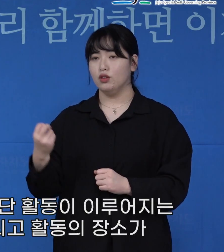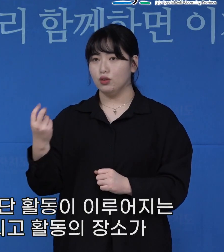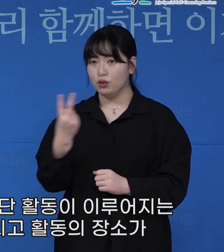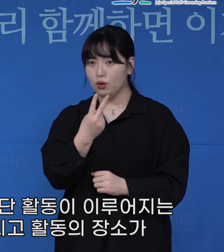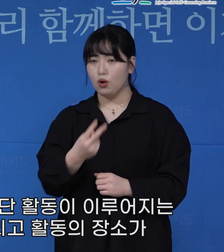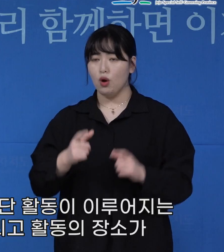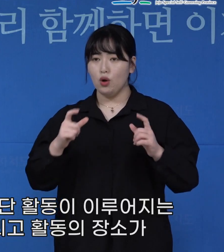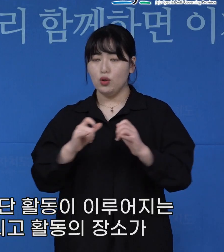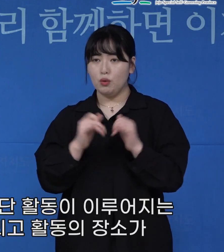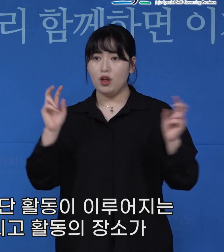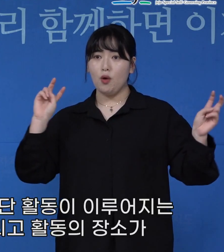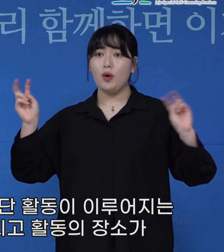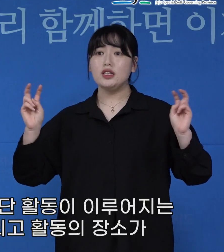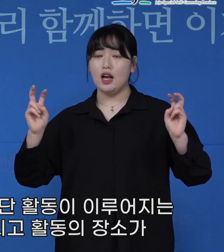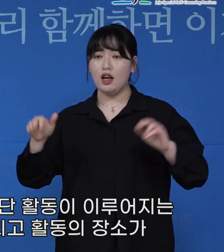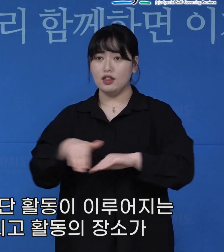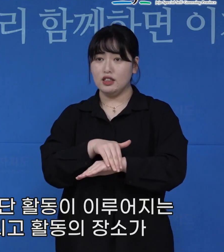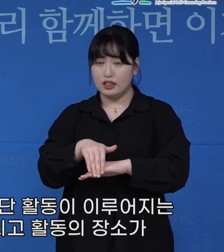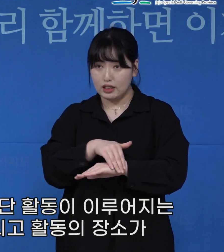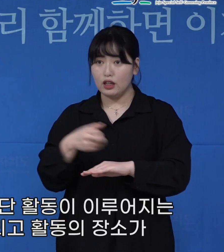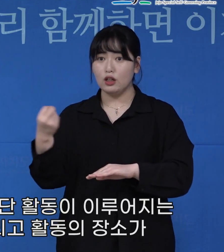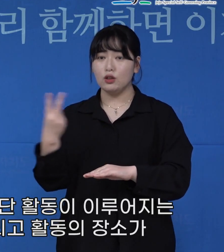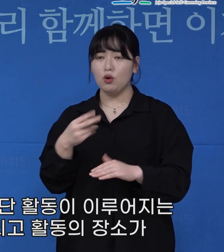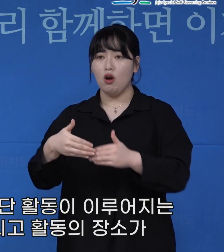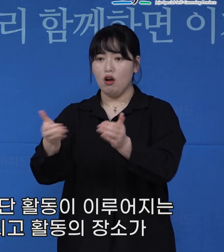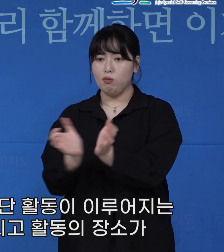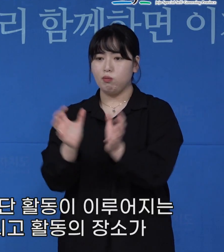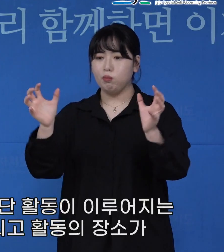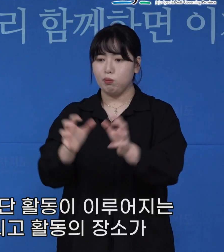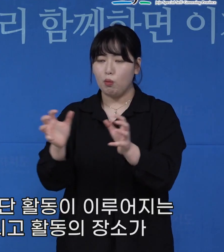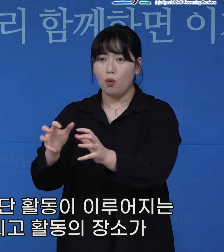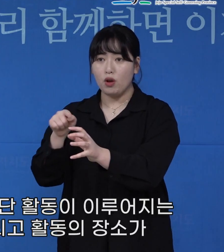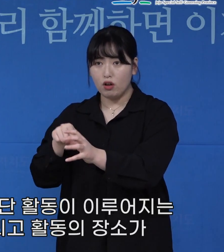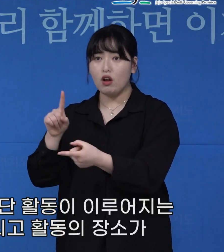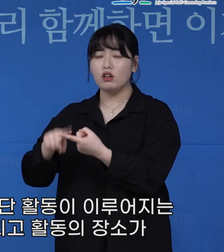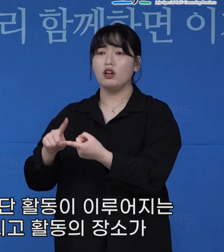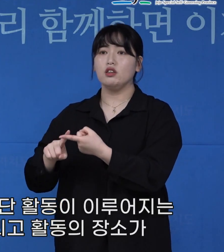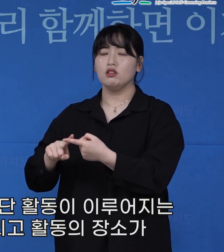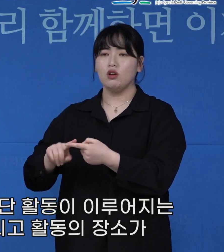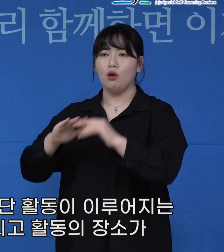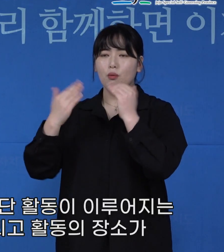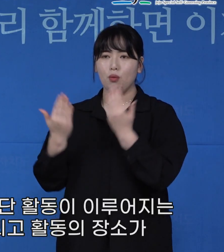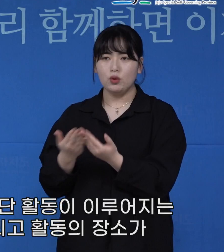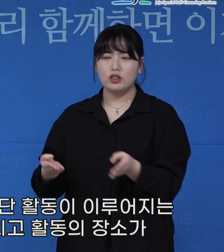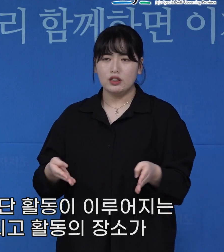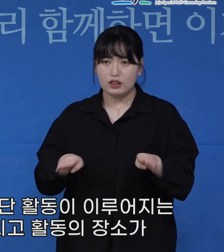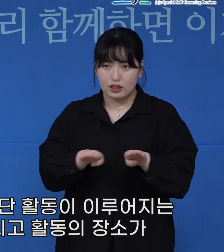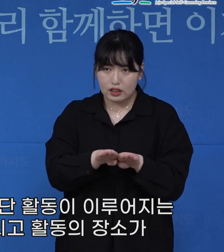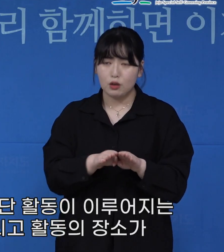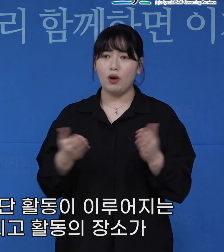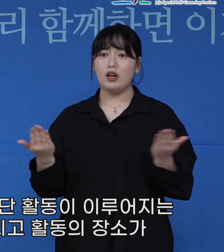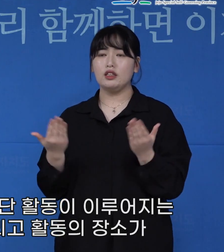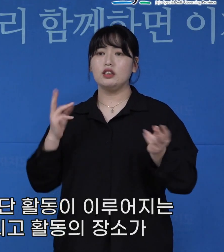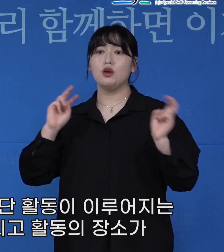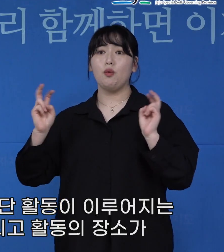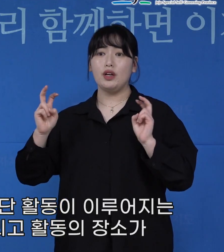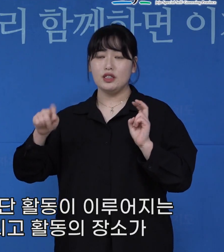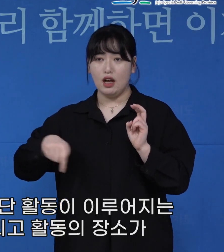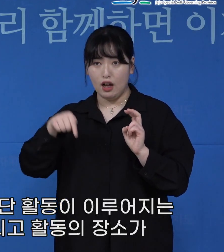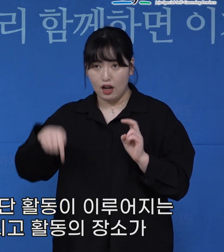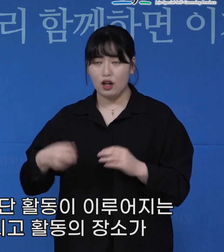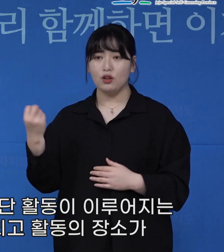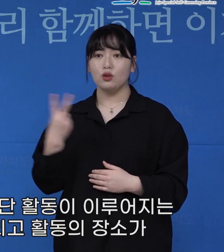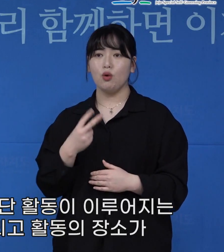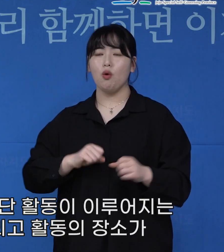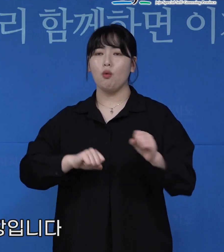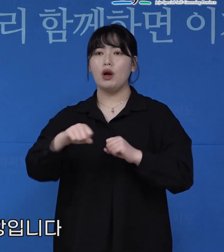도민들의 직장 근무와 집단 활동이 이루어지는 모든 기관과 직장 그리고